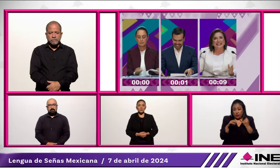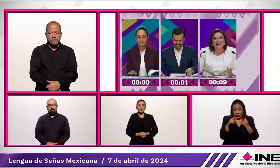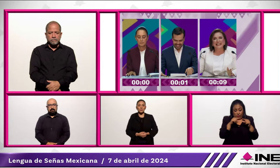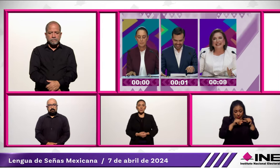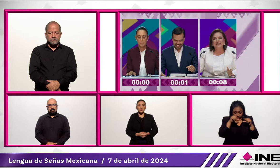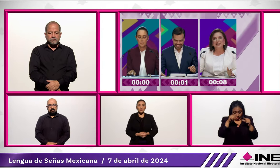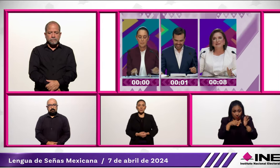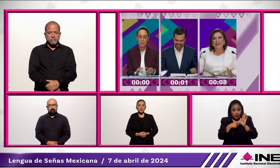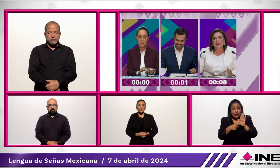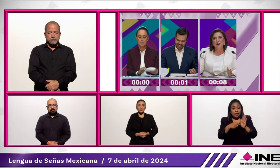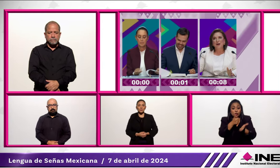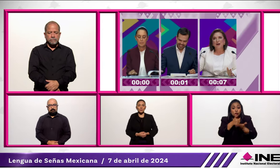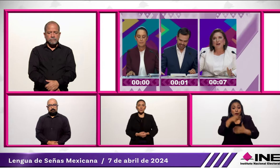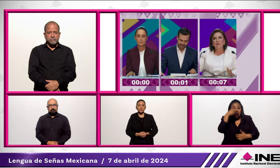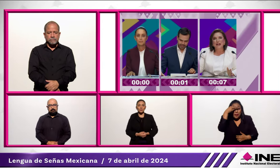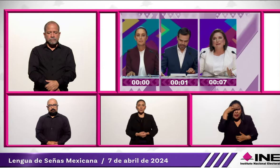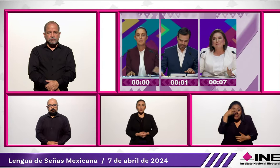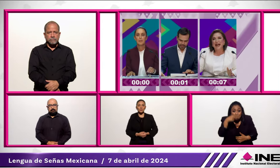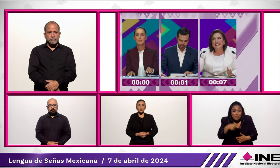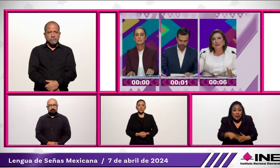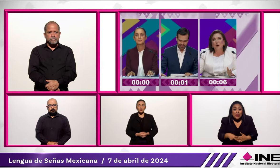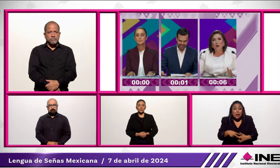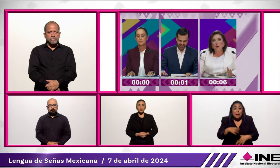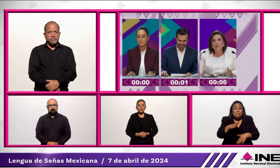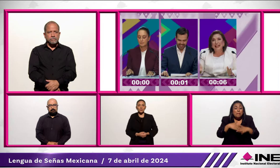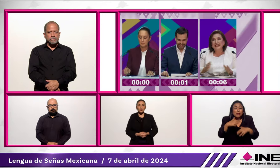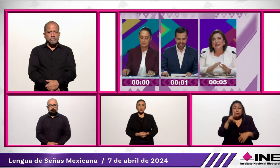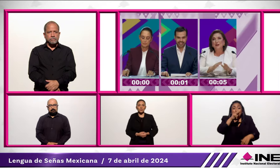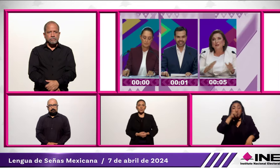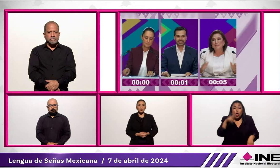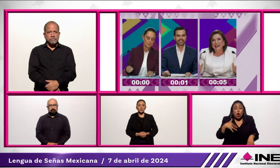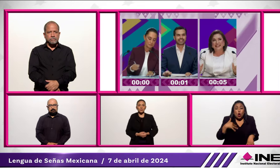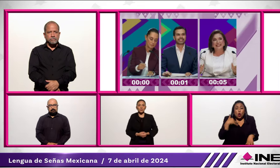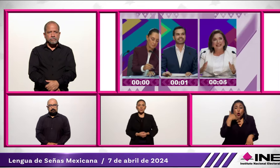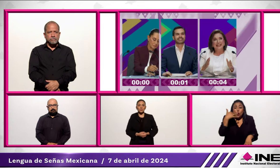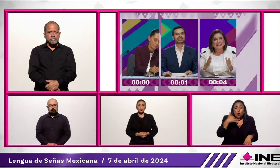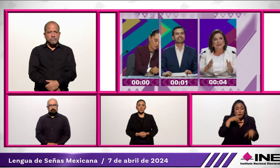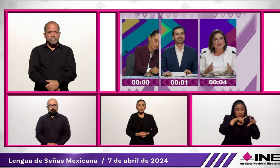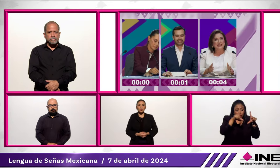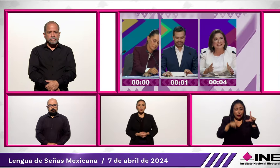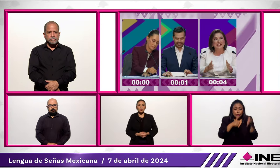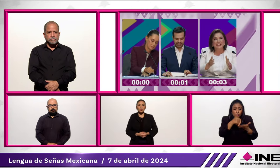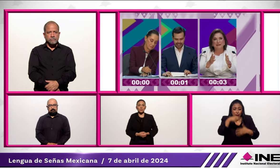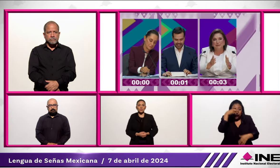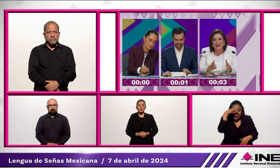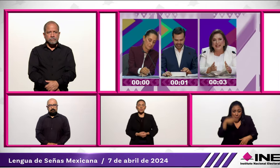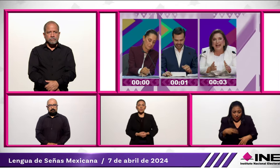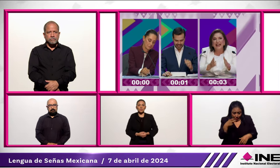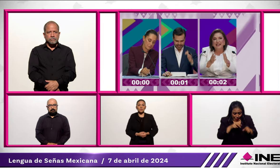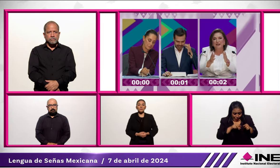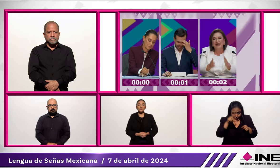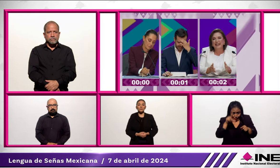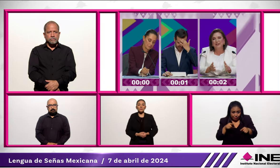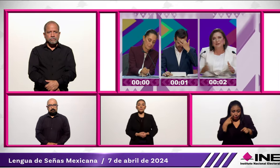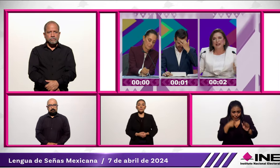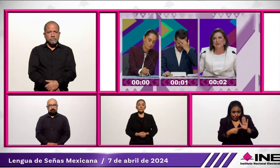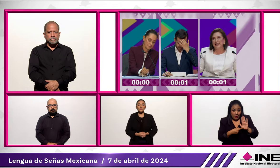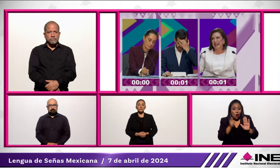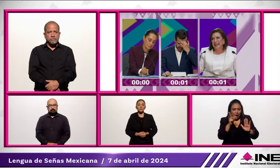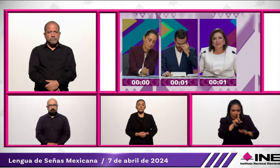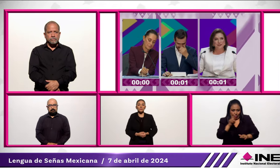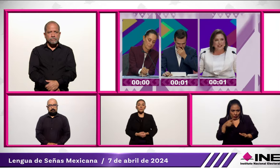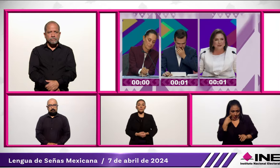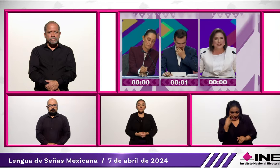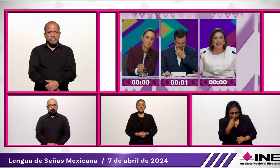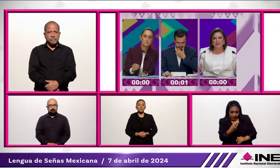índices señalan a la Ciudad de México como la más corrupta de todo el país. Ese es un índice que se publica y ojalá la doctora lo